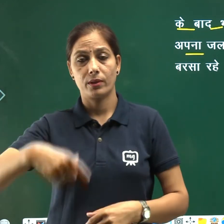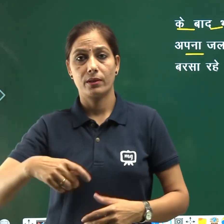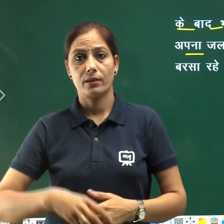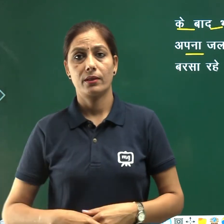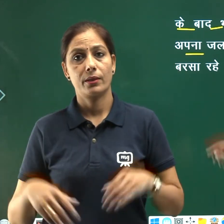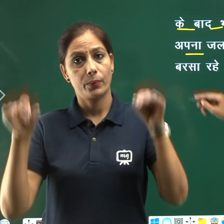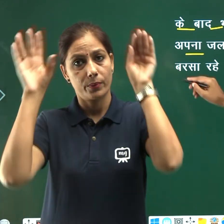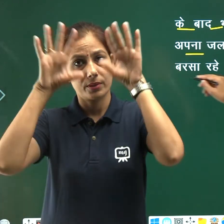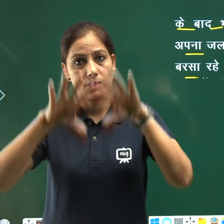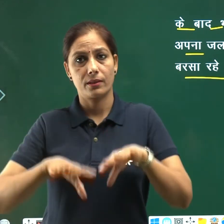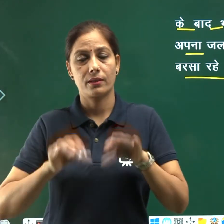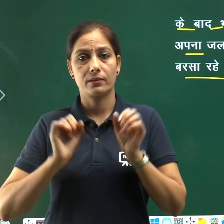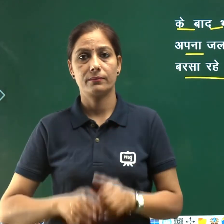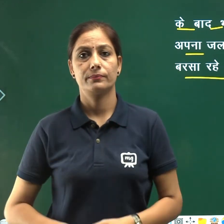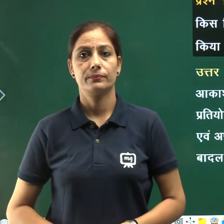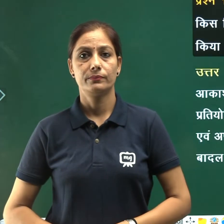बरसा रहे हैं।